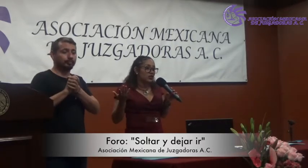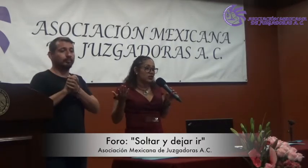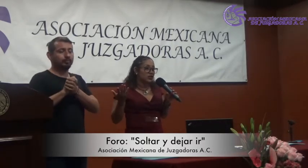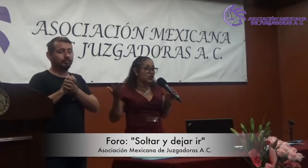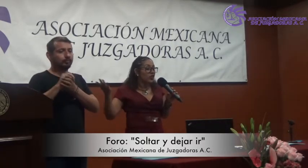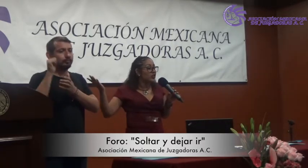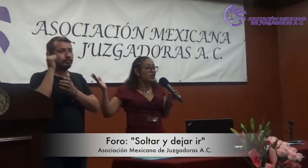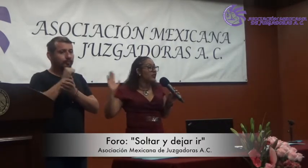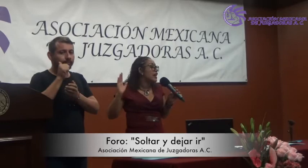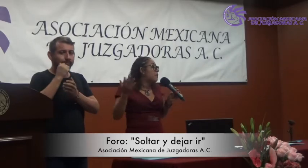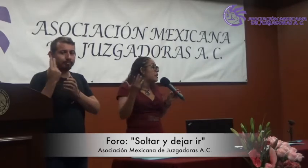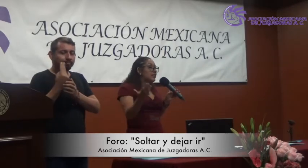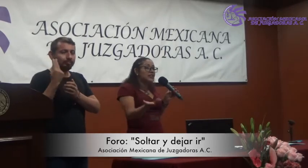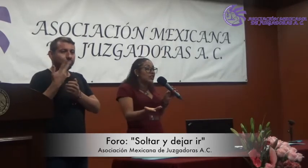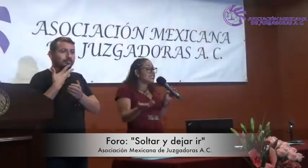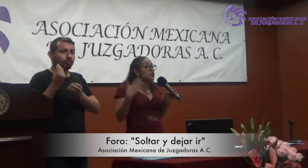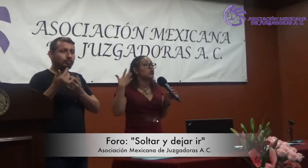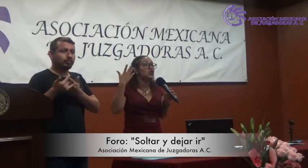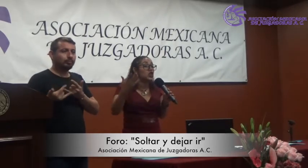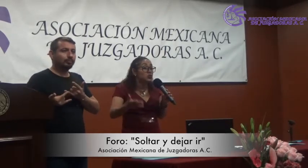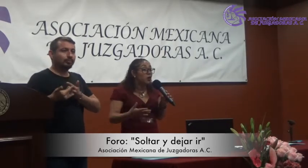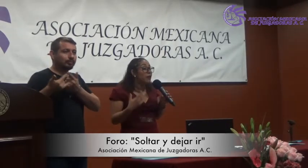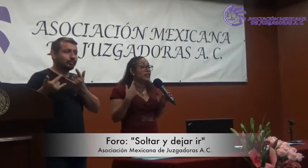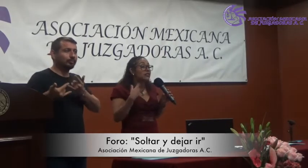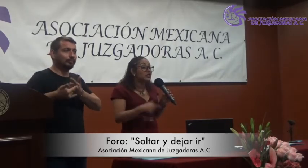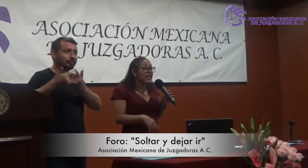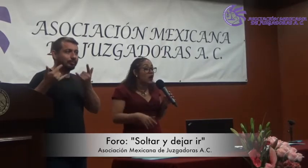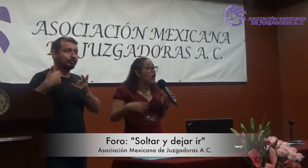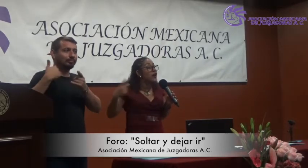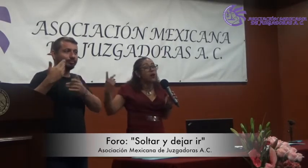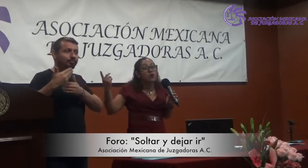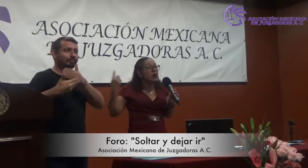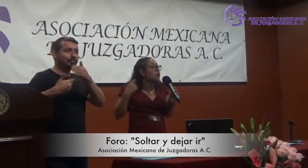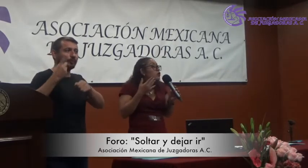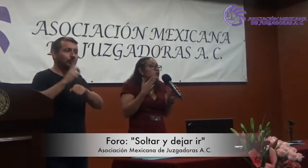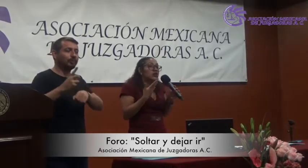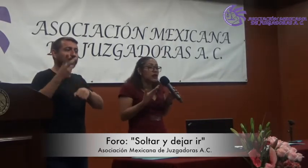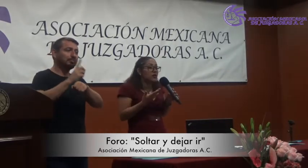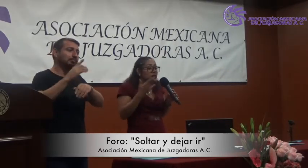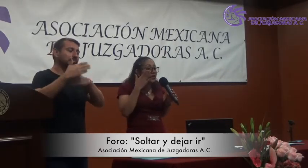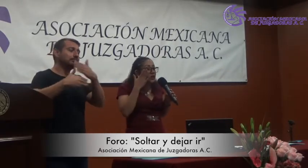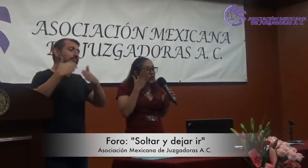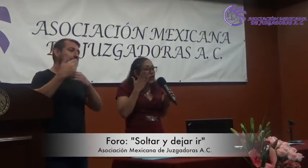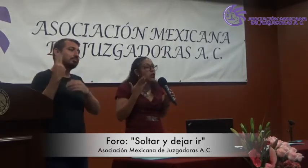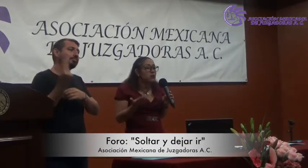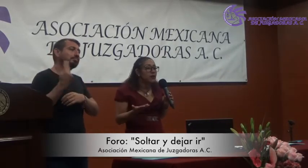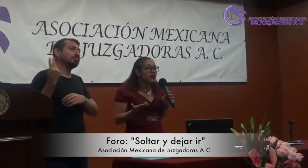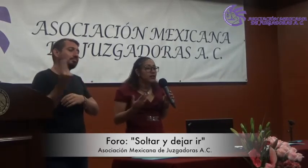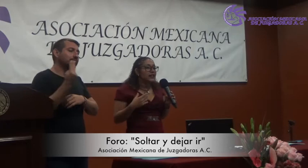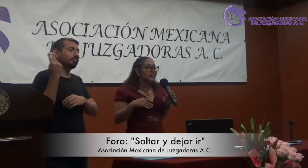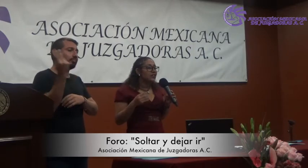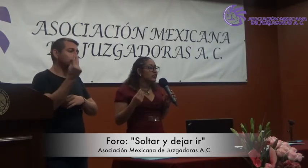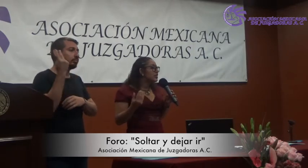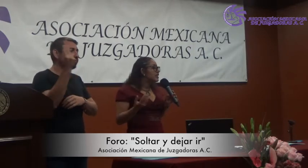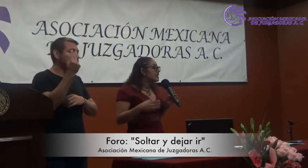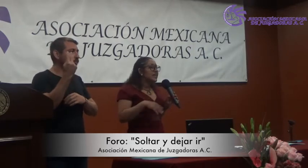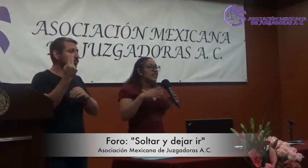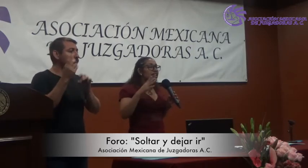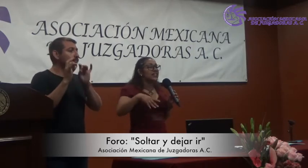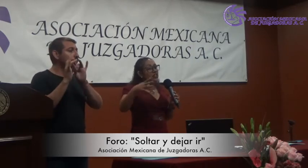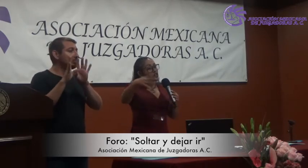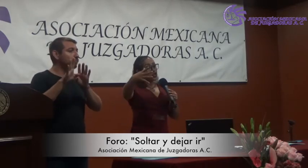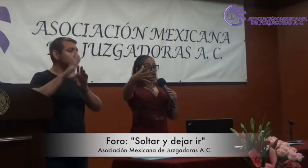de recuerdos. Todo en el ambiente son estímulos, los momentos, la hora, una voz, un aroma.